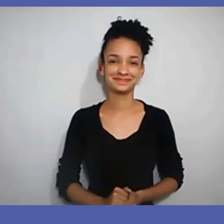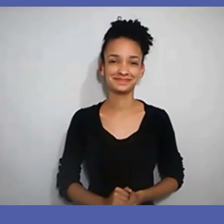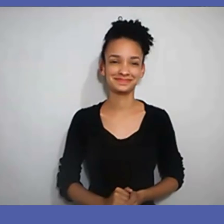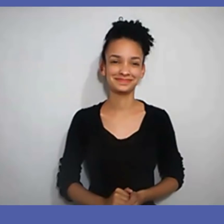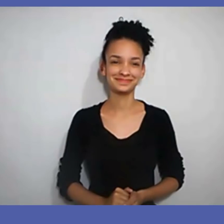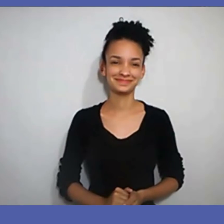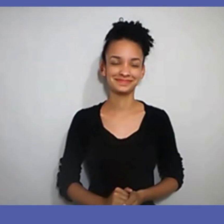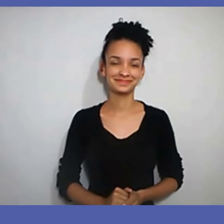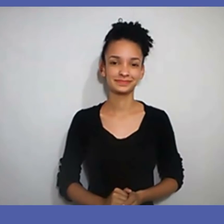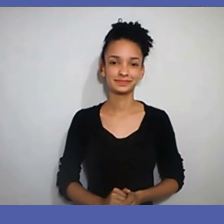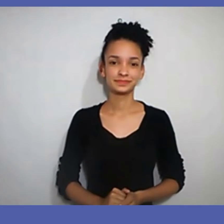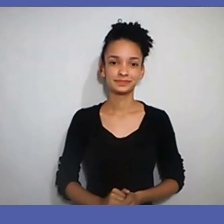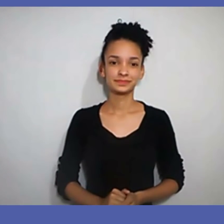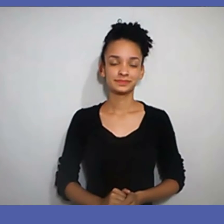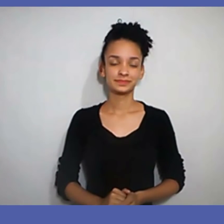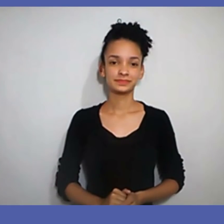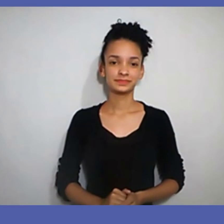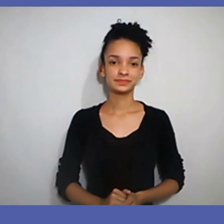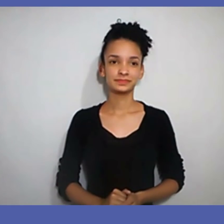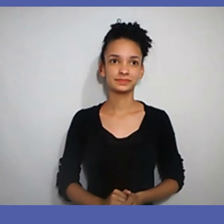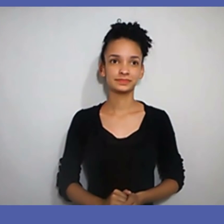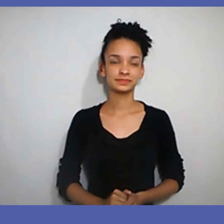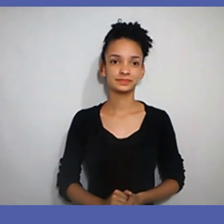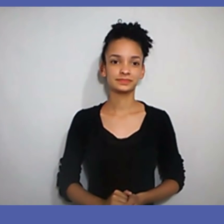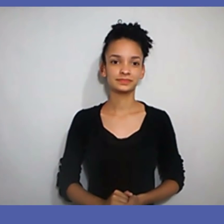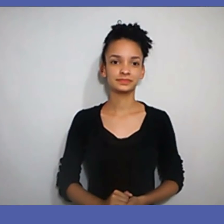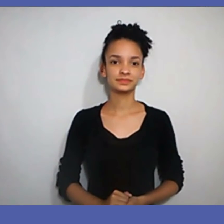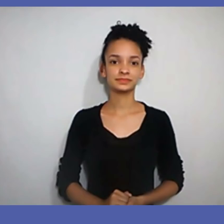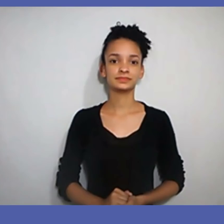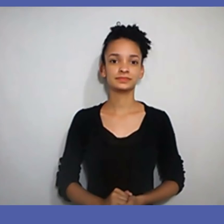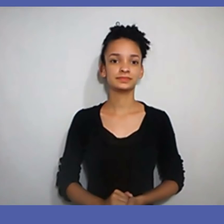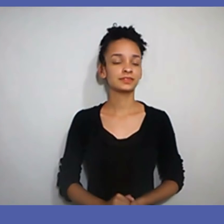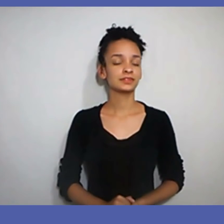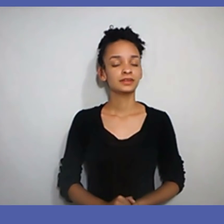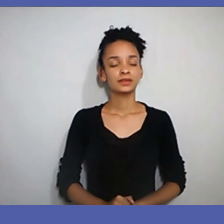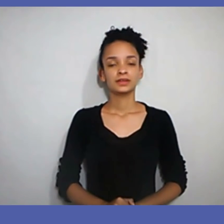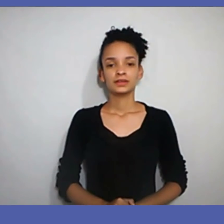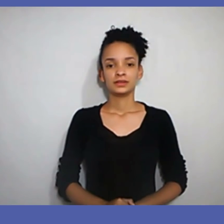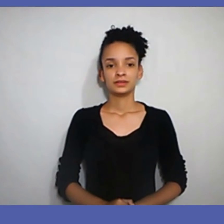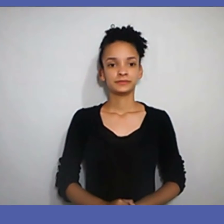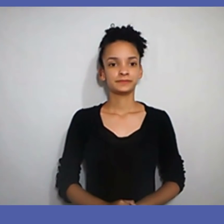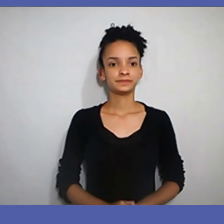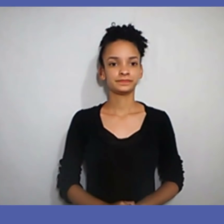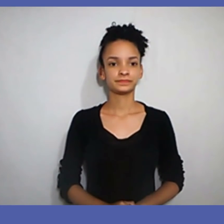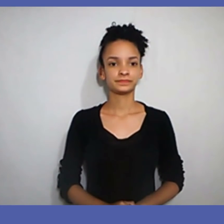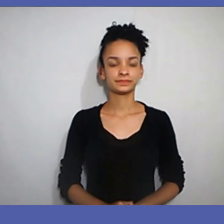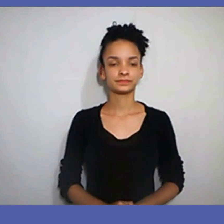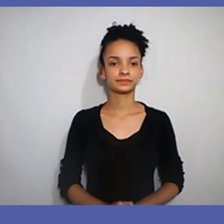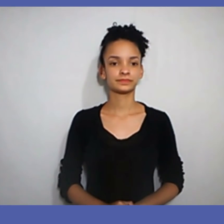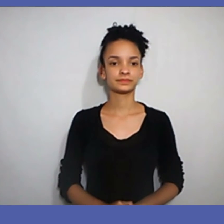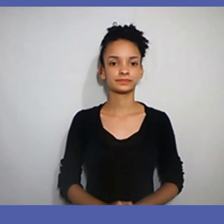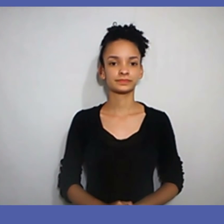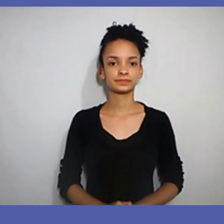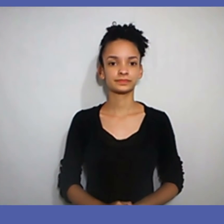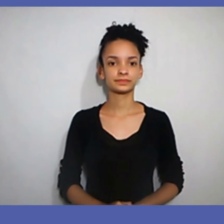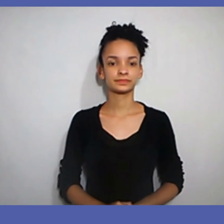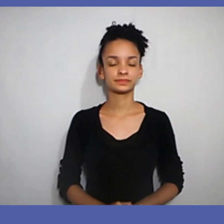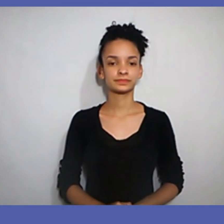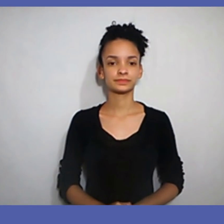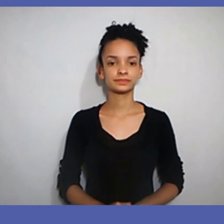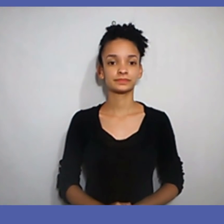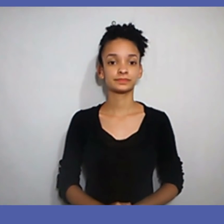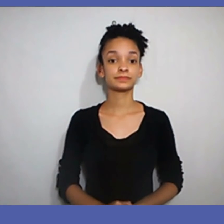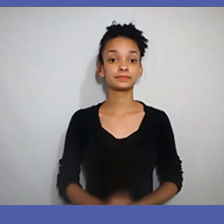vem. Então, começa a sessão com respeito à igreja com a parábola da